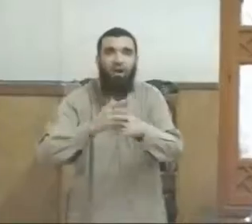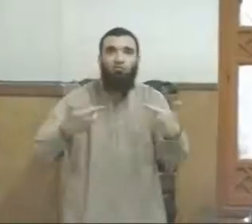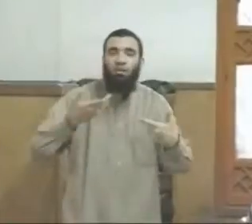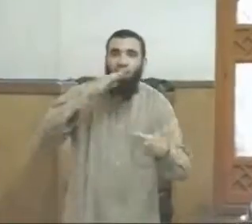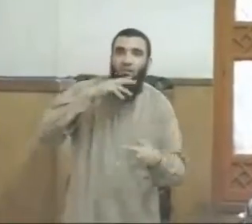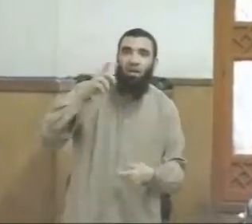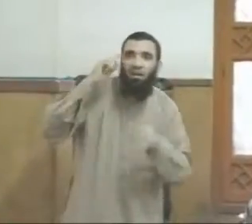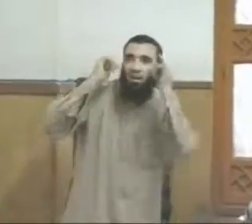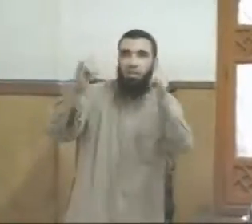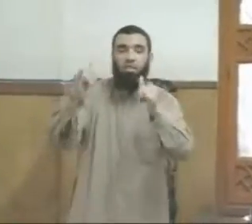عقوله على مواقع النت،